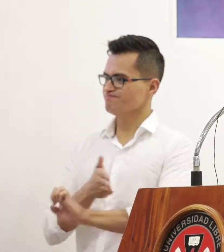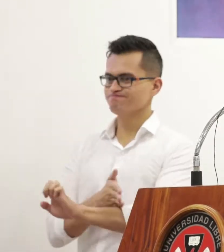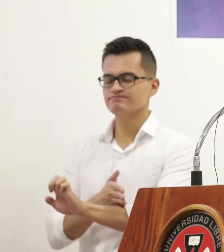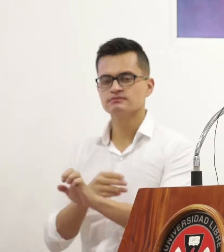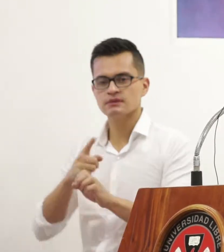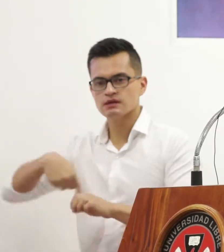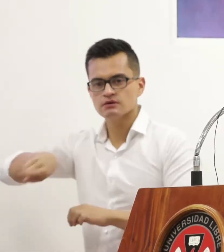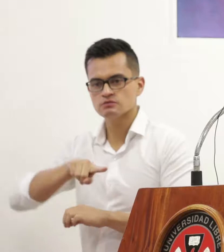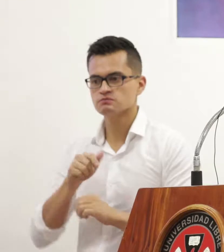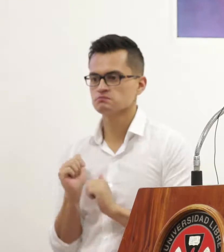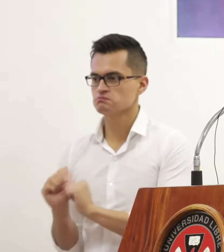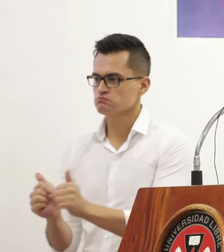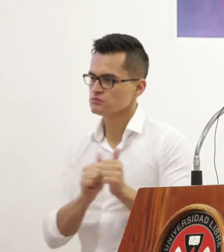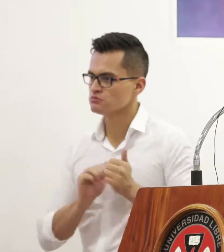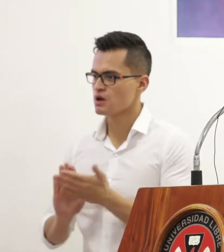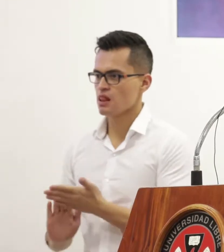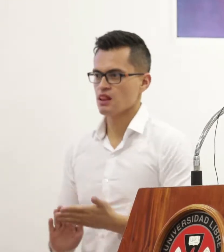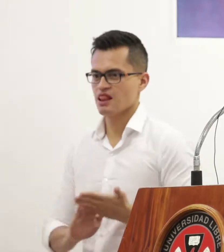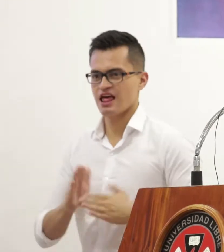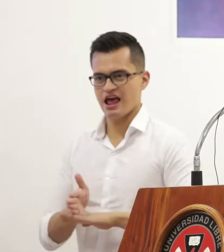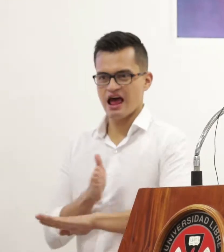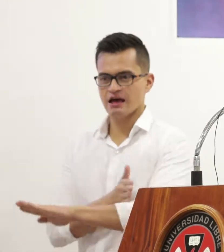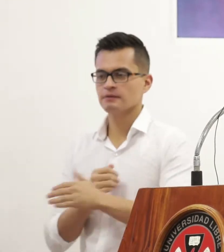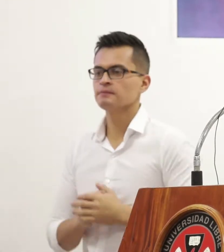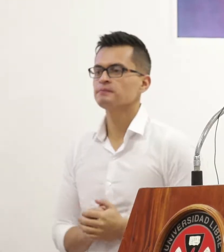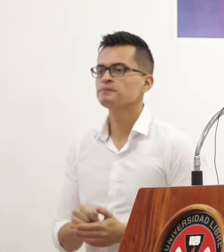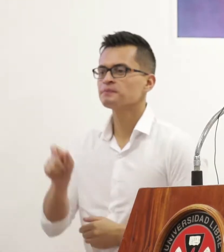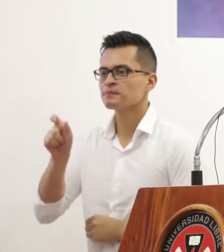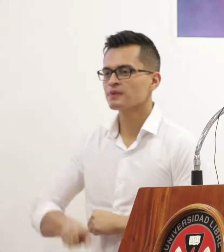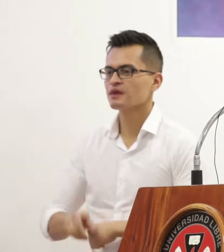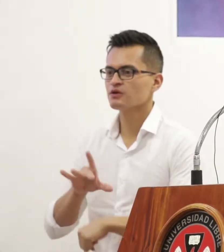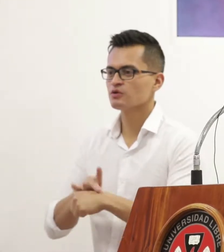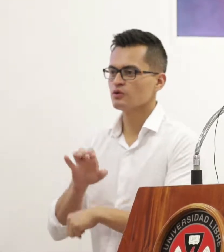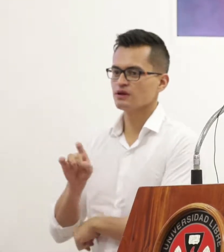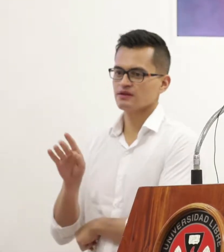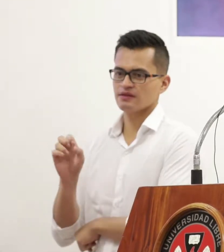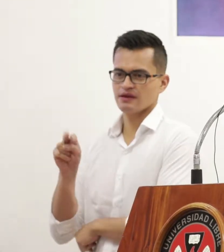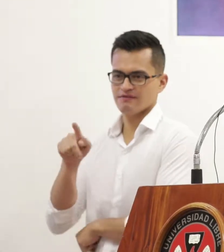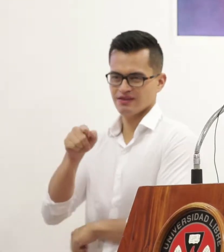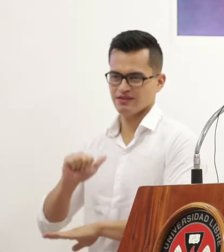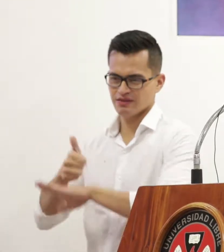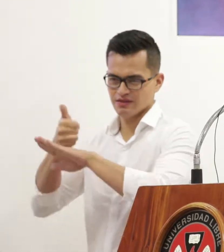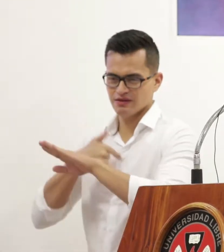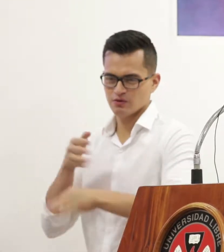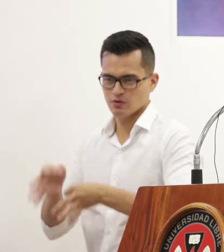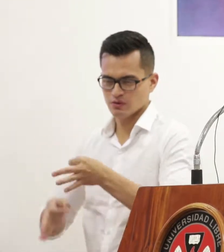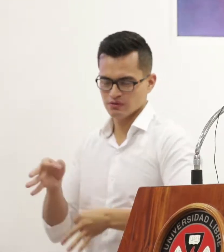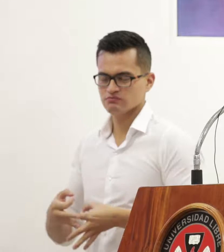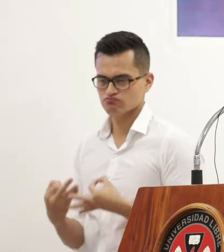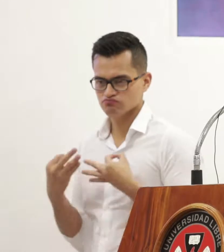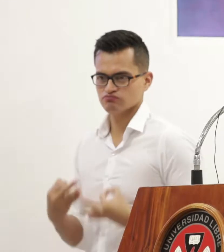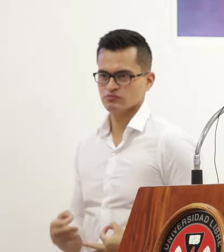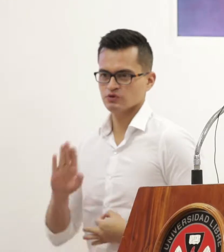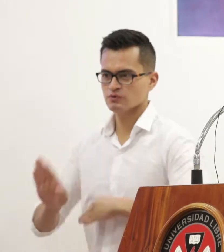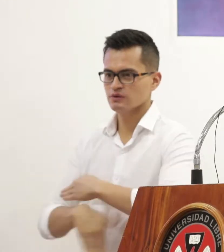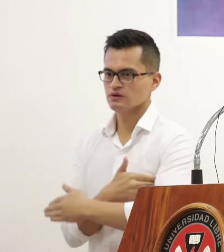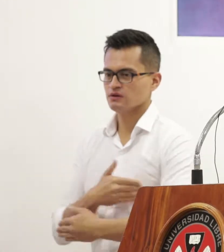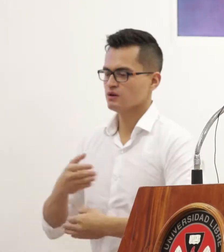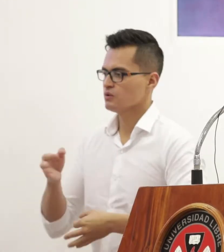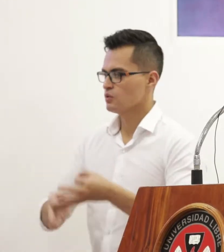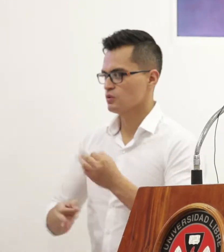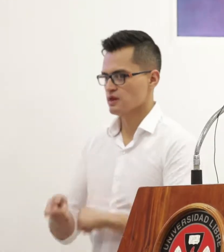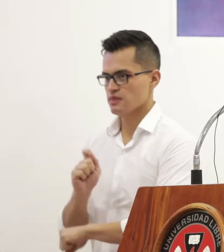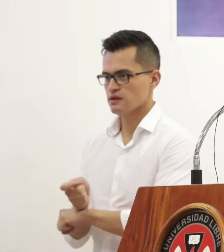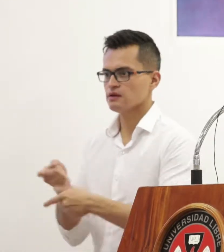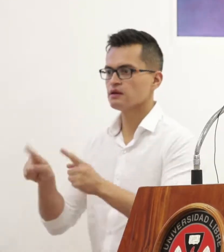estamos precisamente. Yo quiero saludar al doctor Esteban Jaramillo, director de Justicia Formal del Ministerio de Justicia del Derecho, al